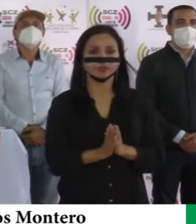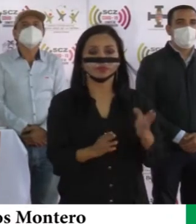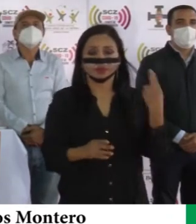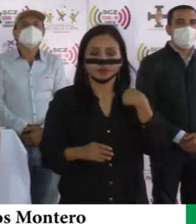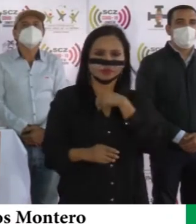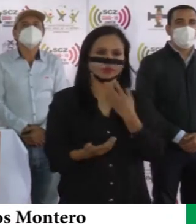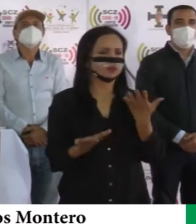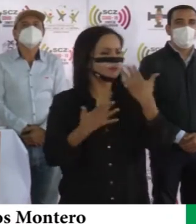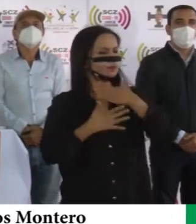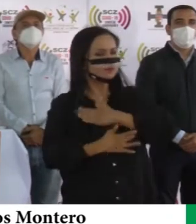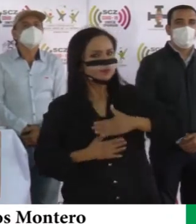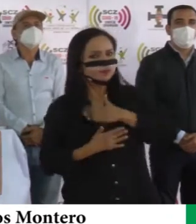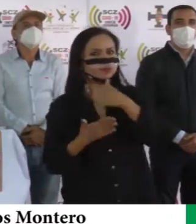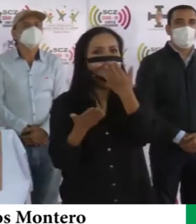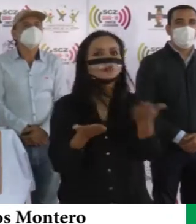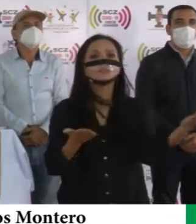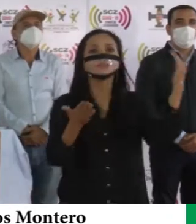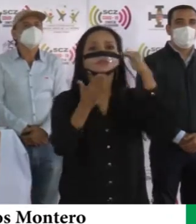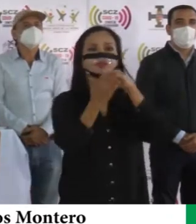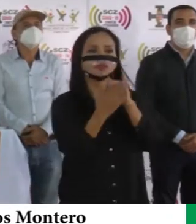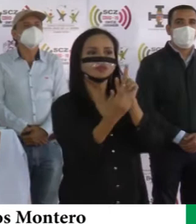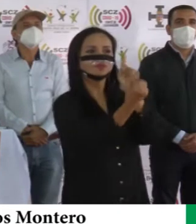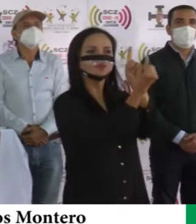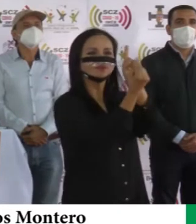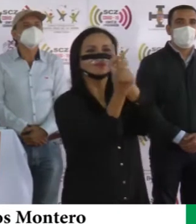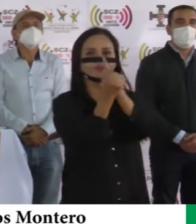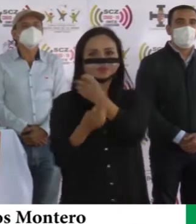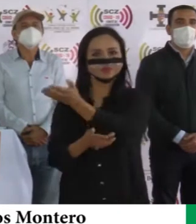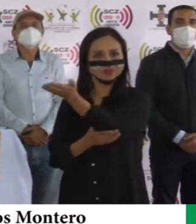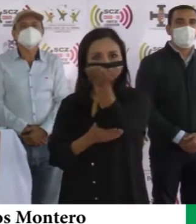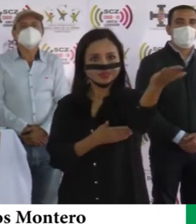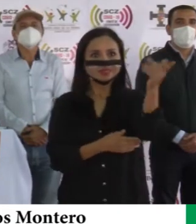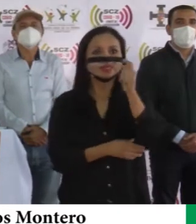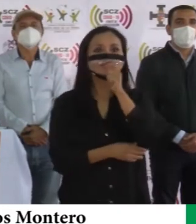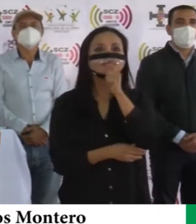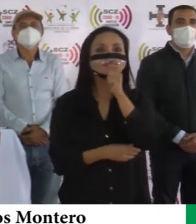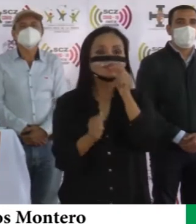Es un verdadero placer volver a reencontrarnos con todos ustedes, colegas.